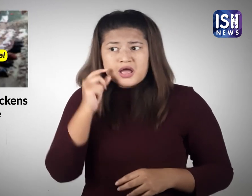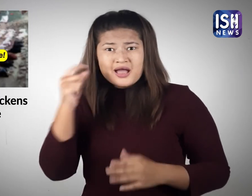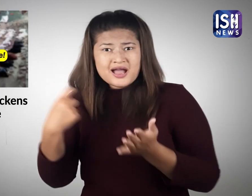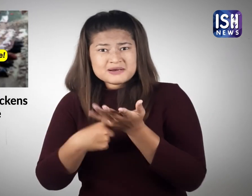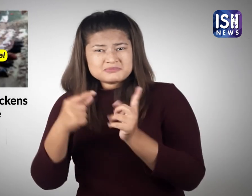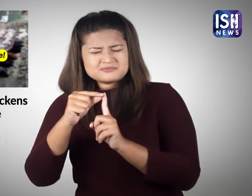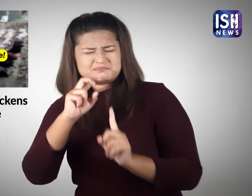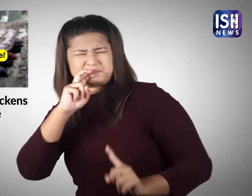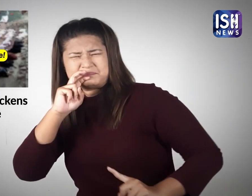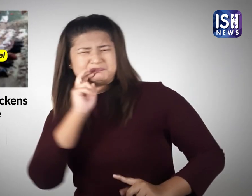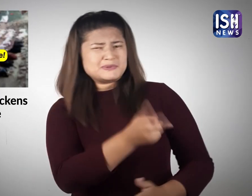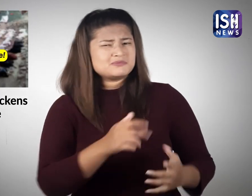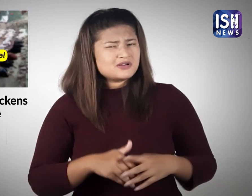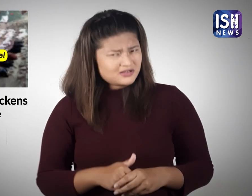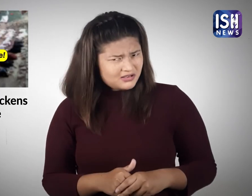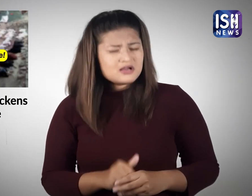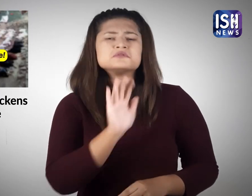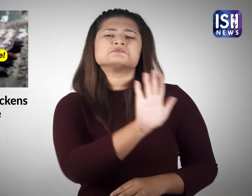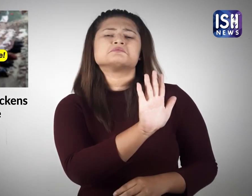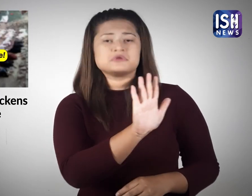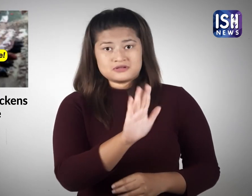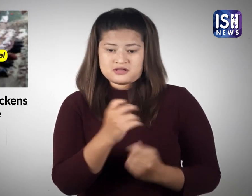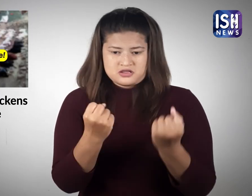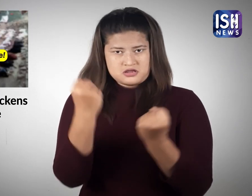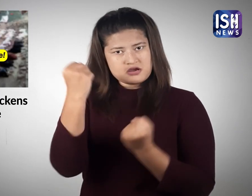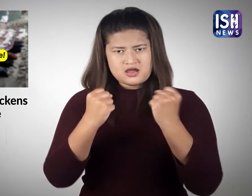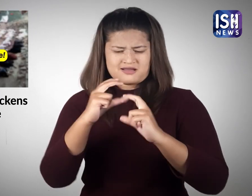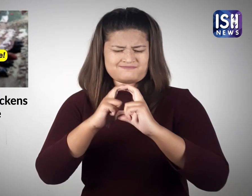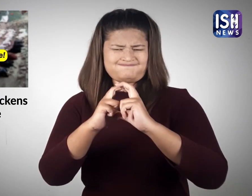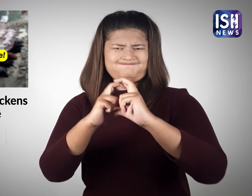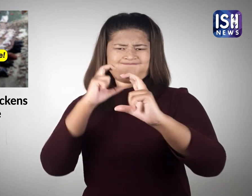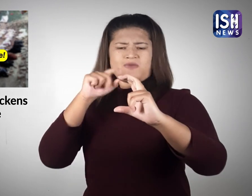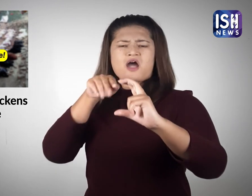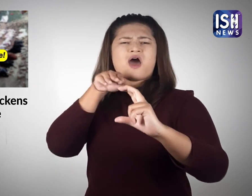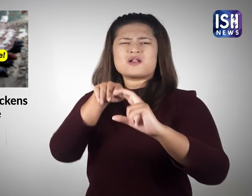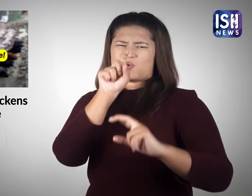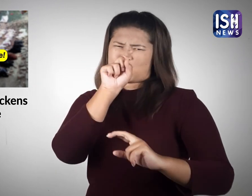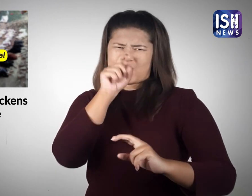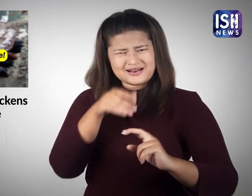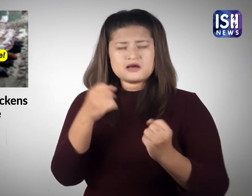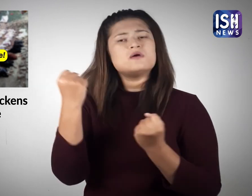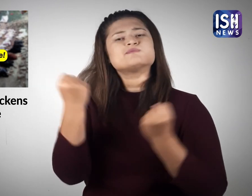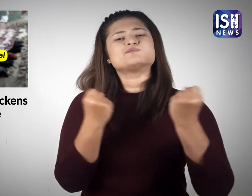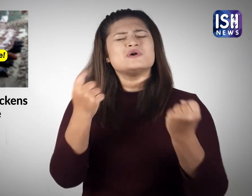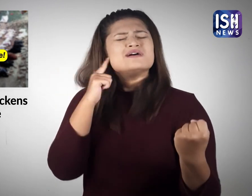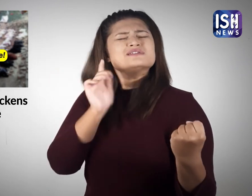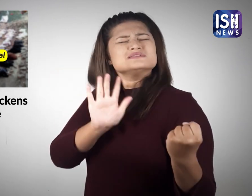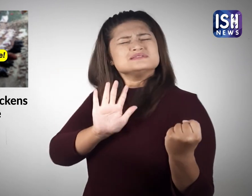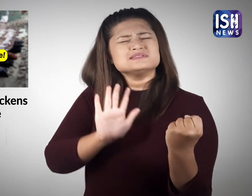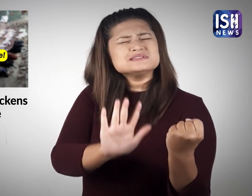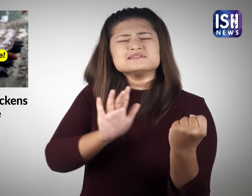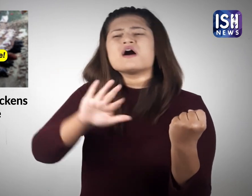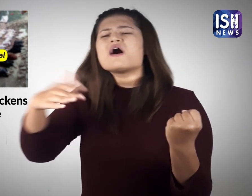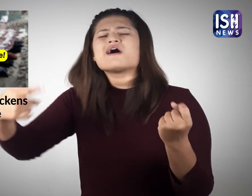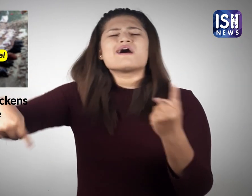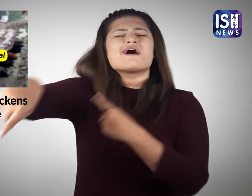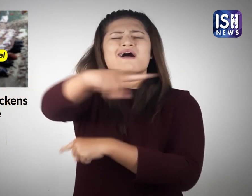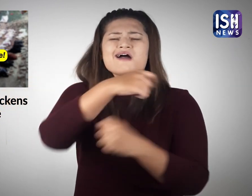रामचंद्र परिदा ने कहा हर दिन सडक पर इतने हौन के बीच इतनी सारी मुर्गियों को ले जाया जाता है